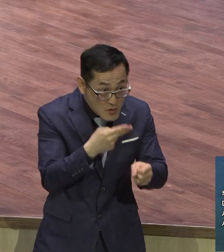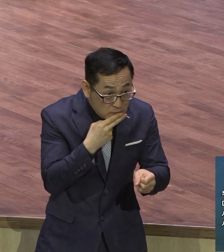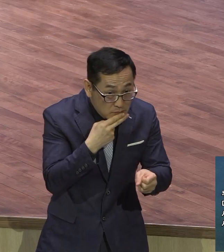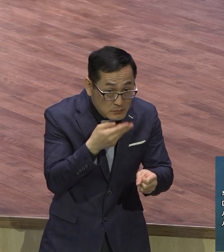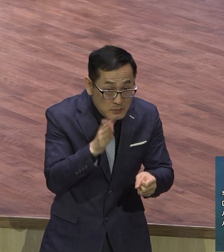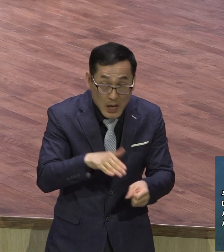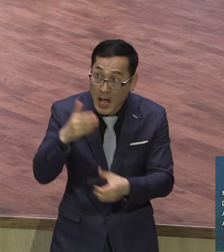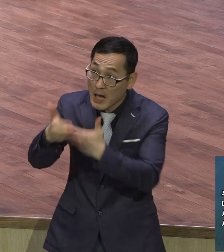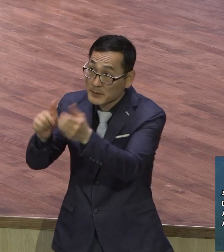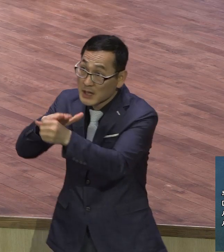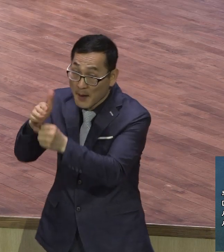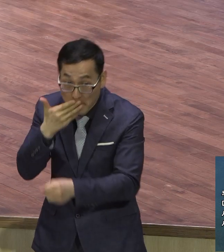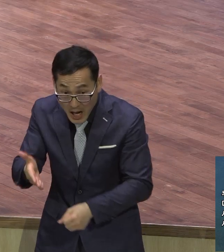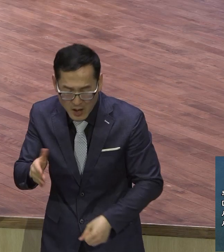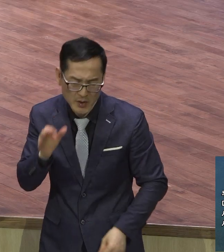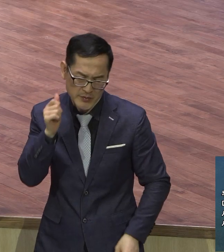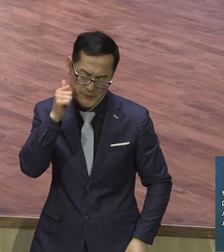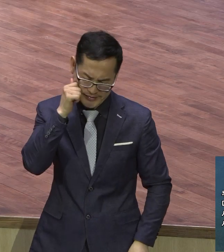사랑할 수 없는 이라.